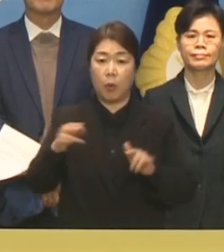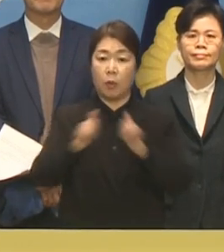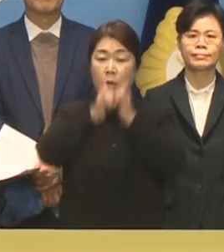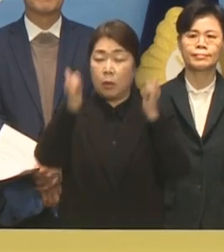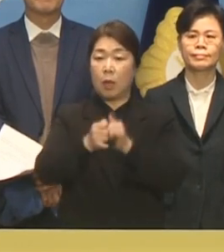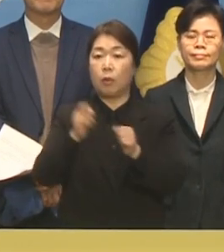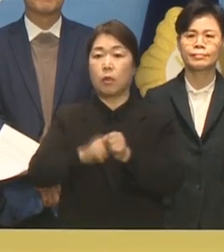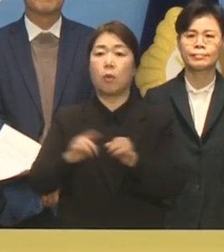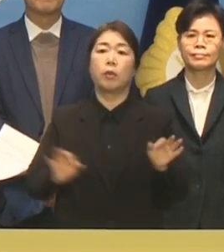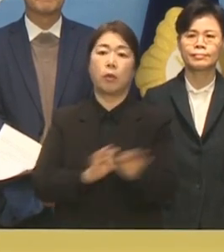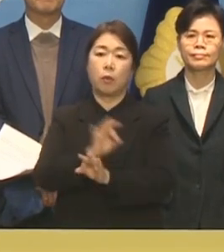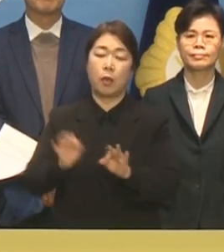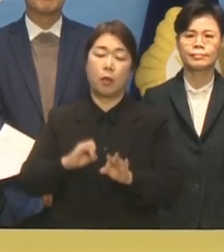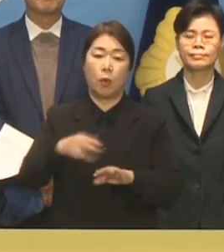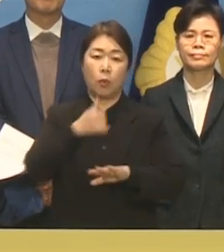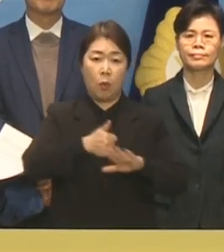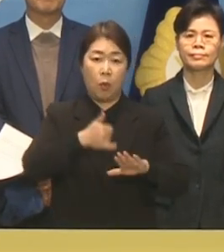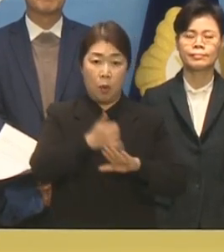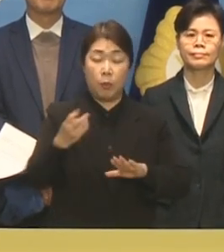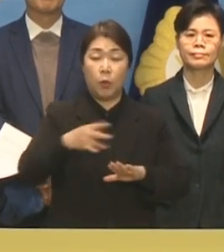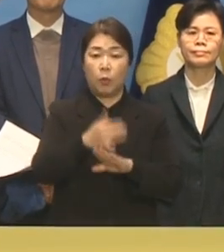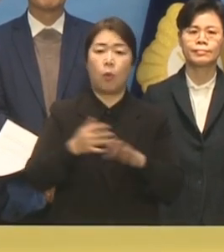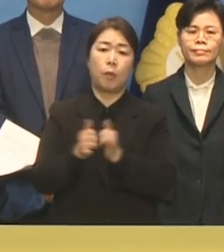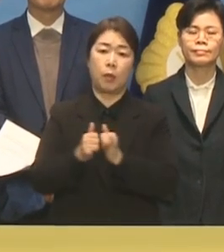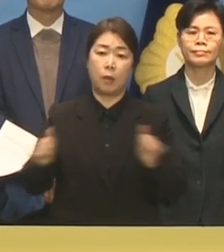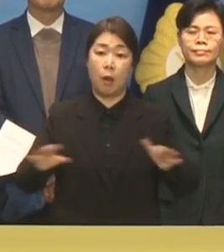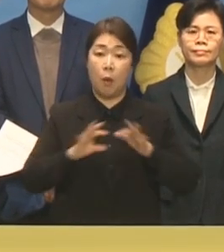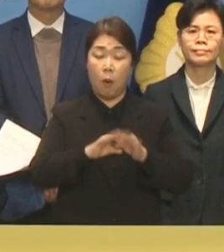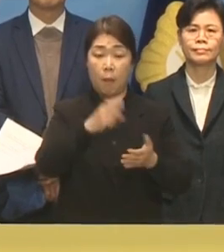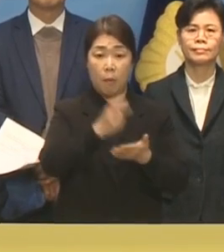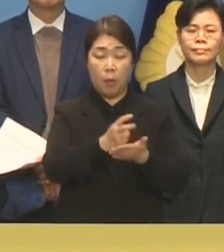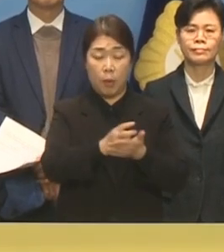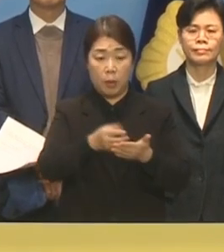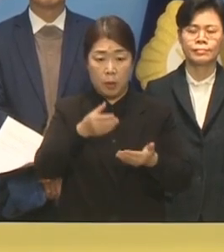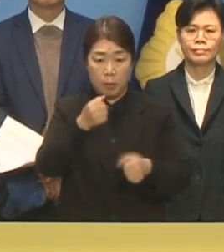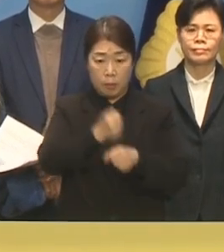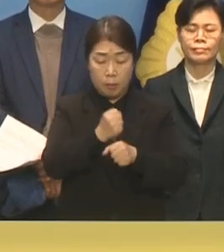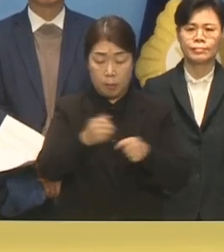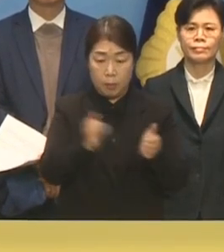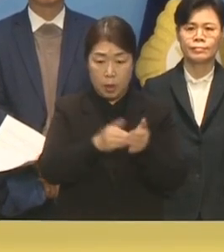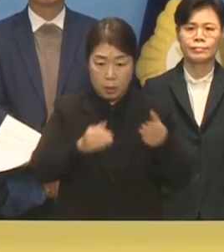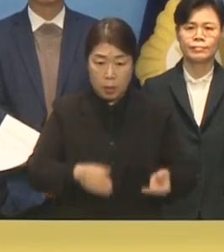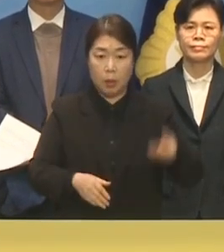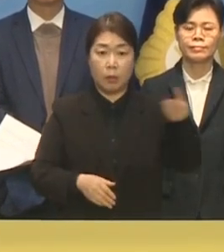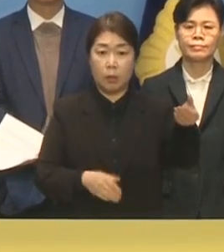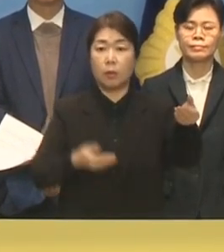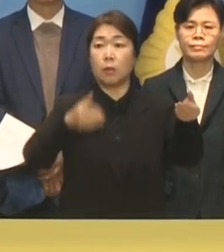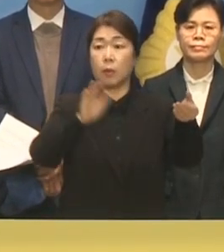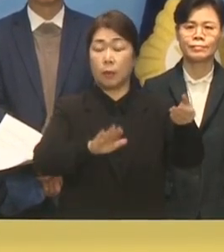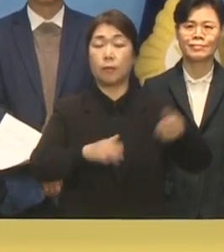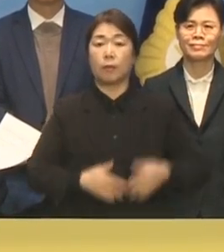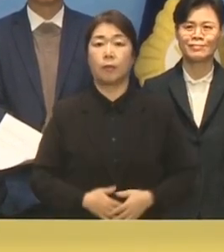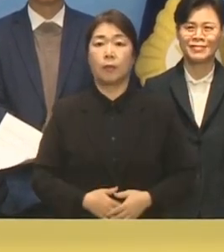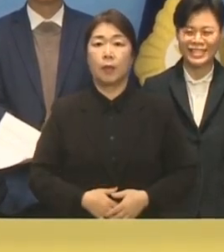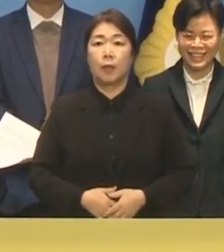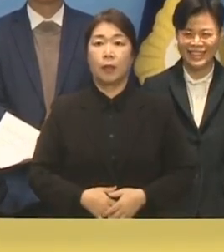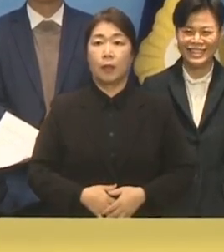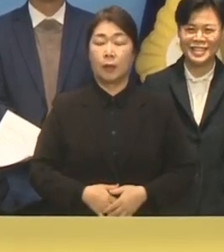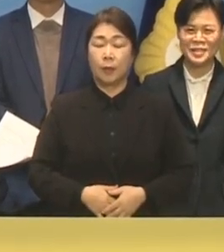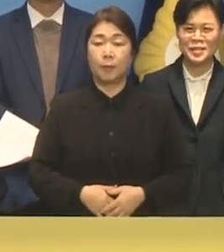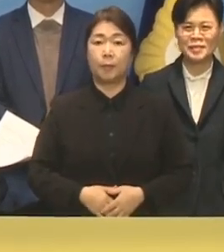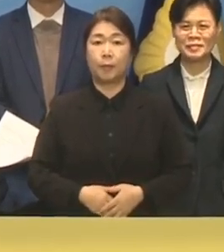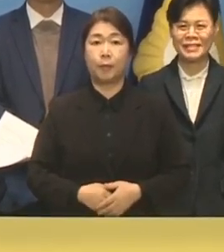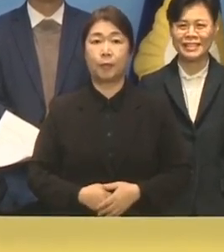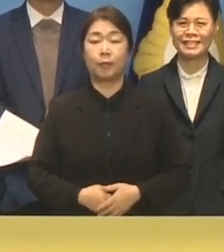그리고 농업과 농민 관련된 법안이 제출되었음에도 불구하고 죄송합니다. 내가 숨이 차가지고